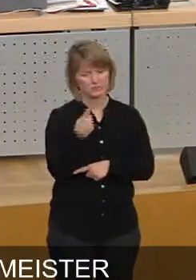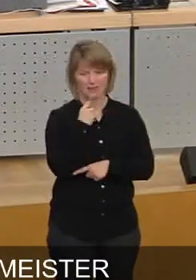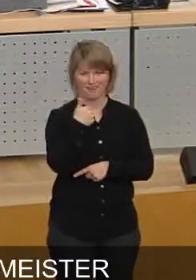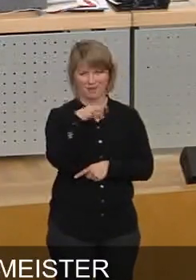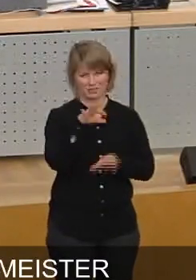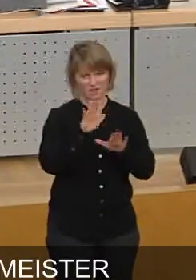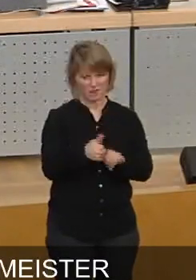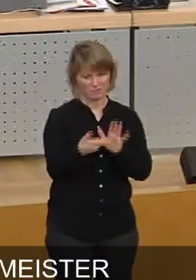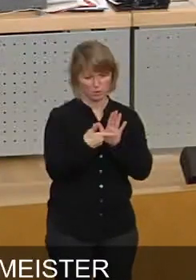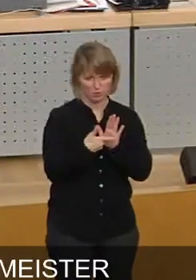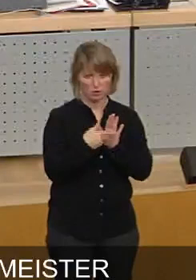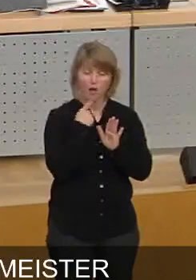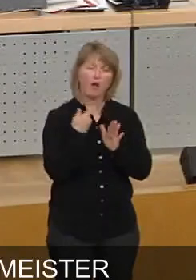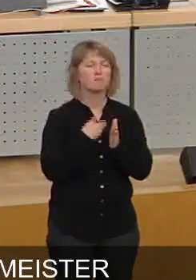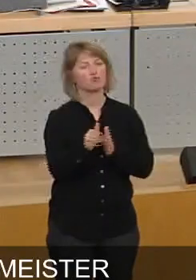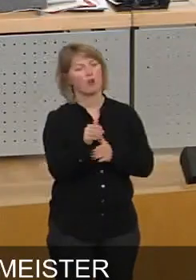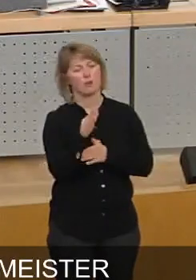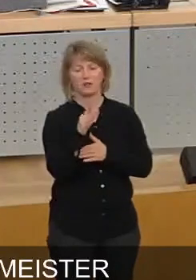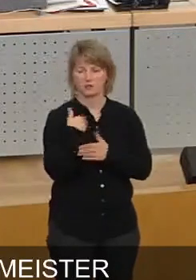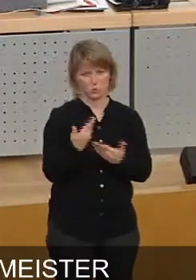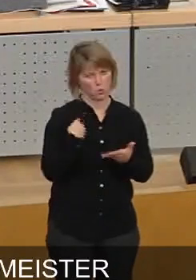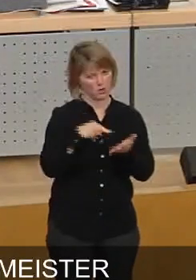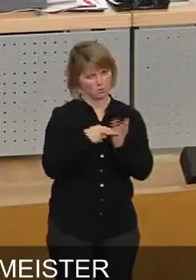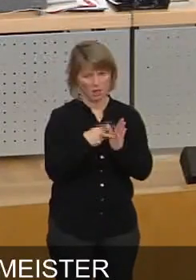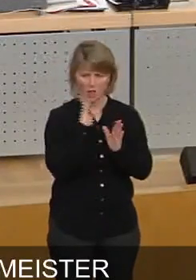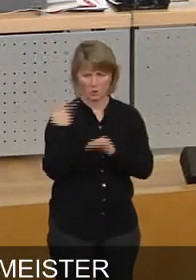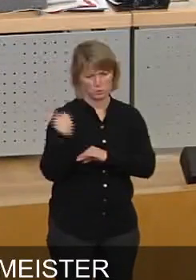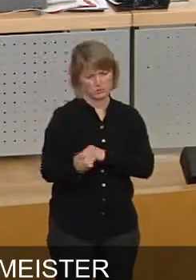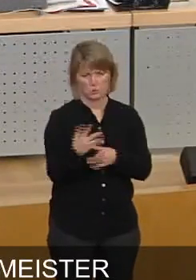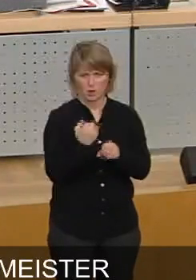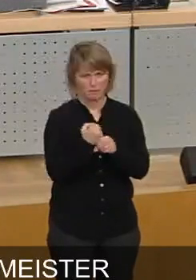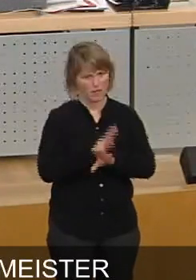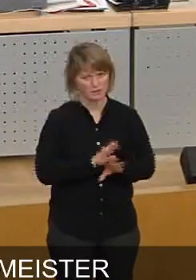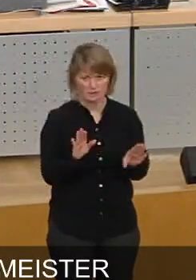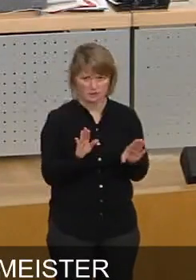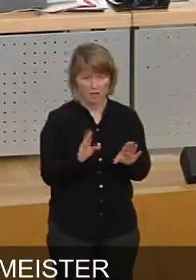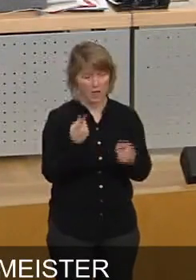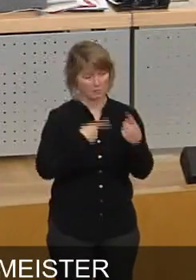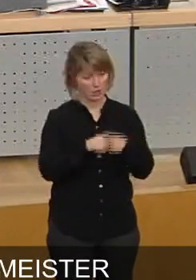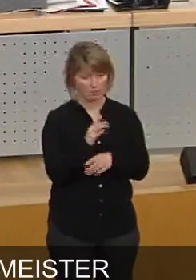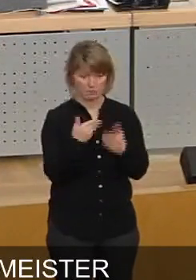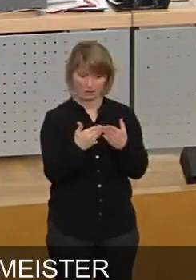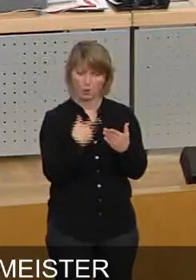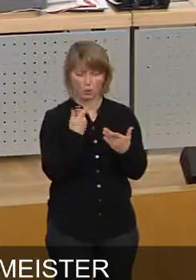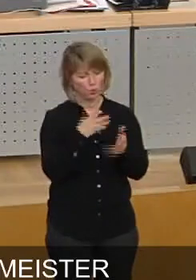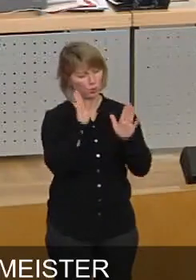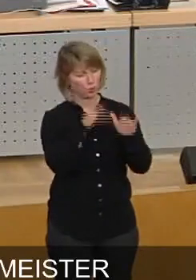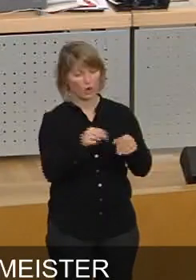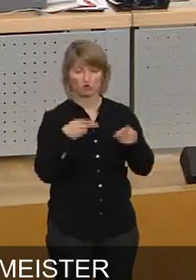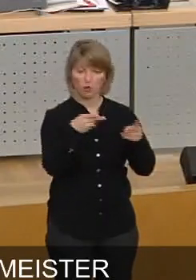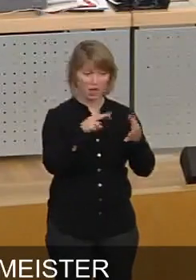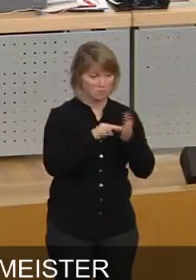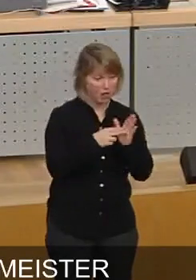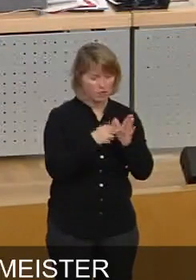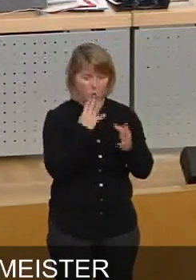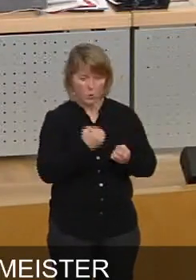dürfen. Eine pauschale Ablehnung ist von mir nicht vorgesehen und wird auch nicht so gehandhabt. Es kann aber nicht sein, dass wir sehenden Augen zulassen, dass Straßenplanungen